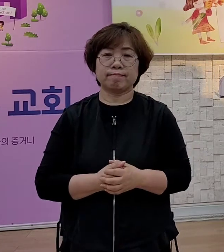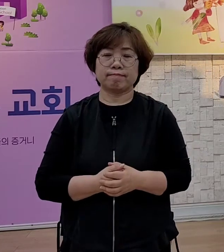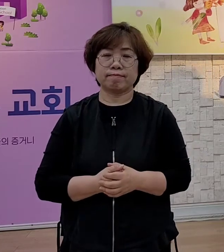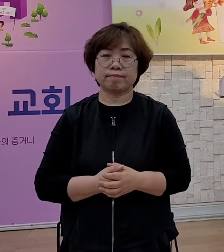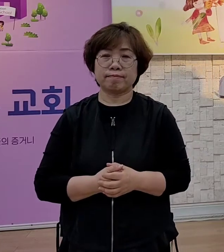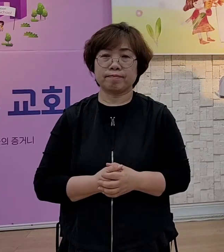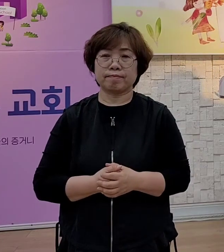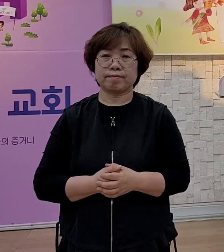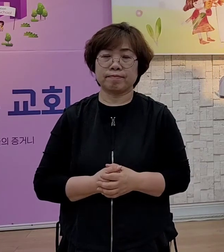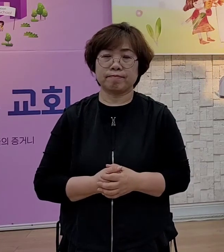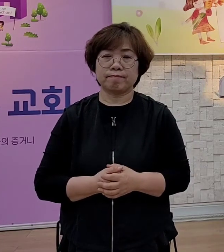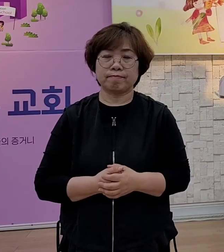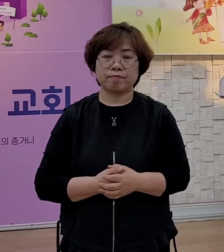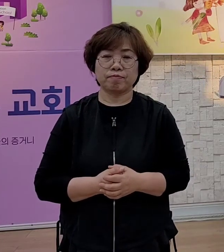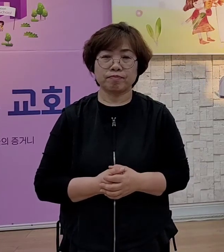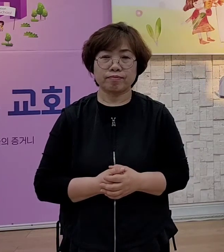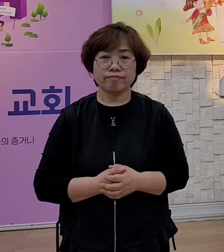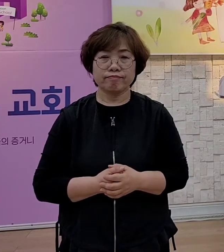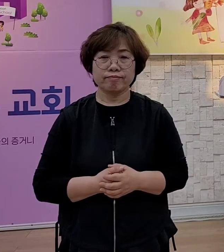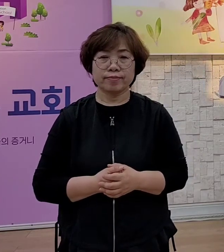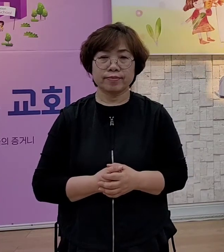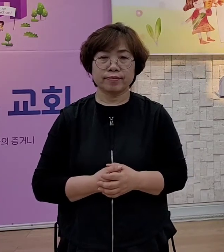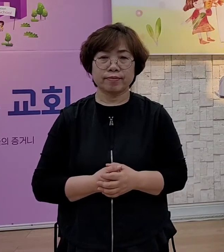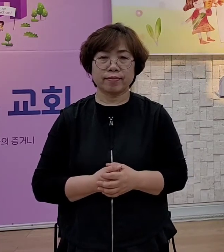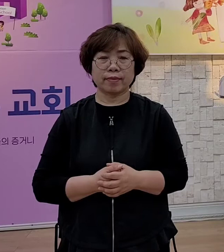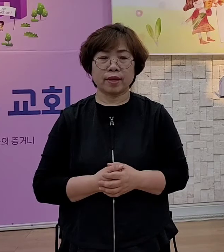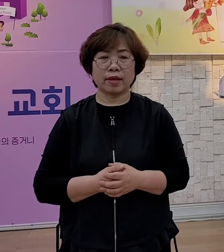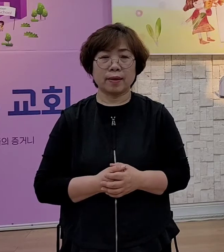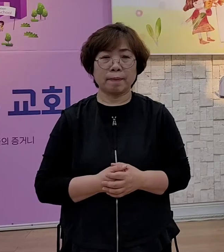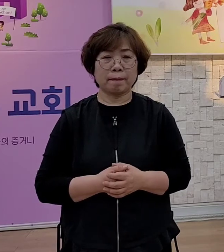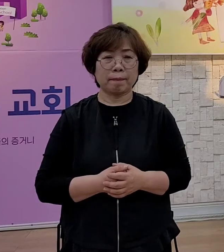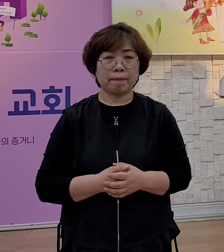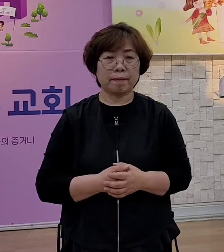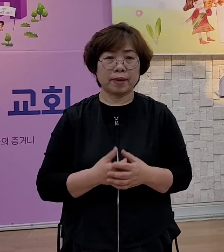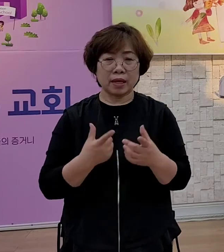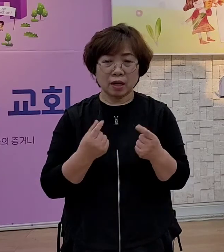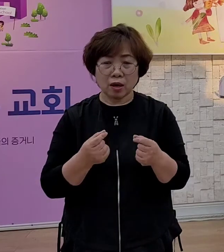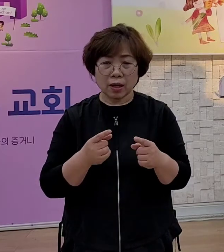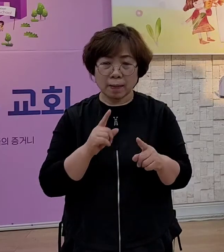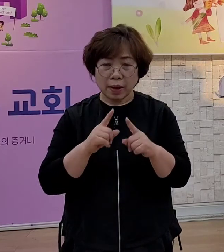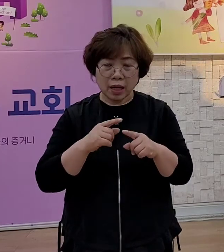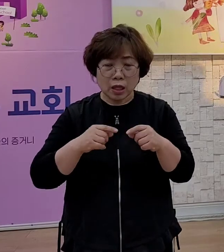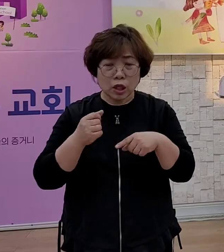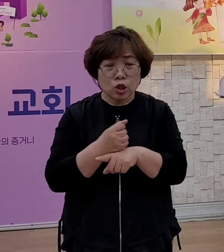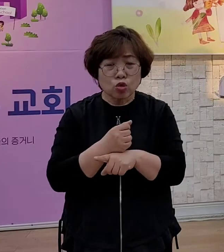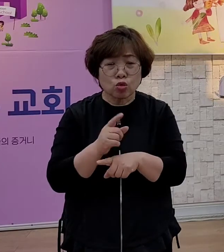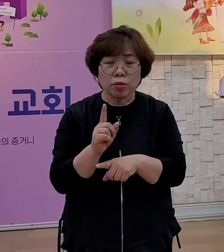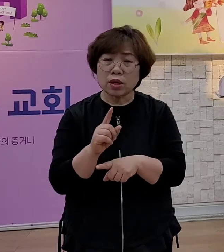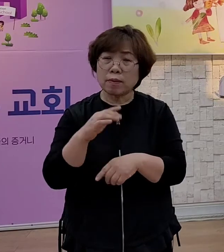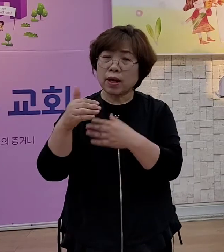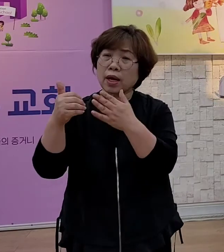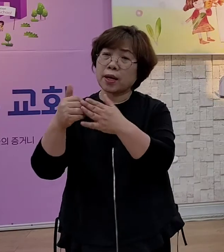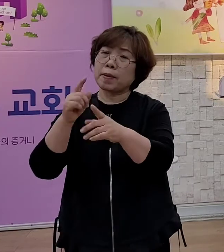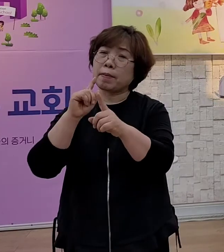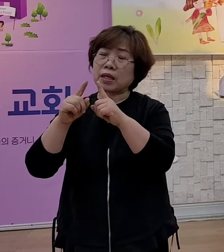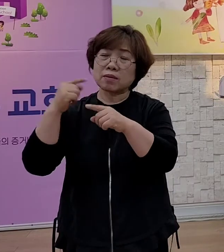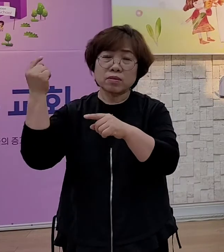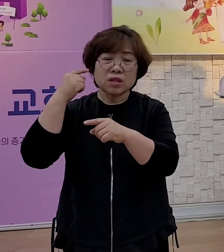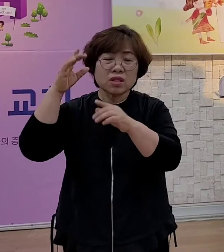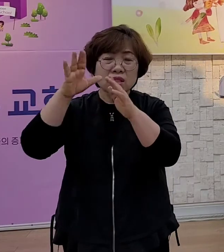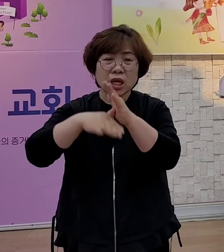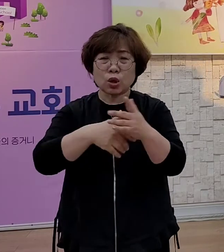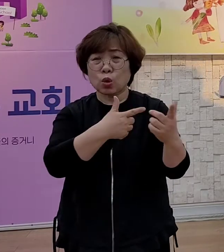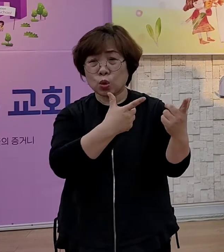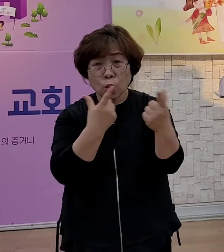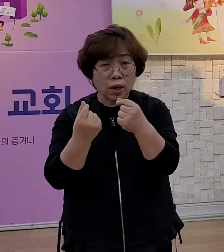자, 제가 왜 이런 말씀 드리냐면 하나님의 말씀을 들을 때도 똑같은 원리다라는 거예요.